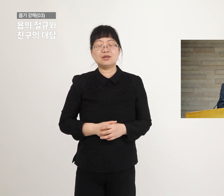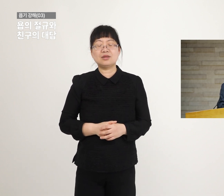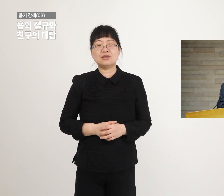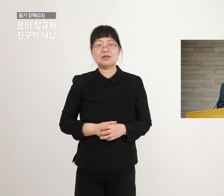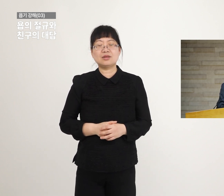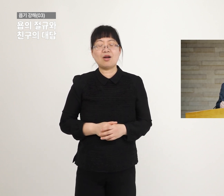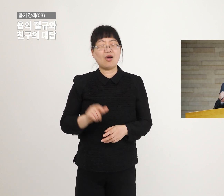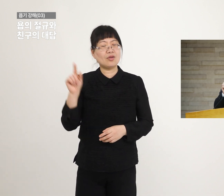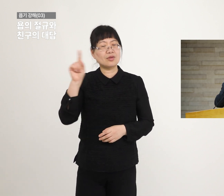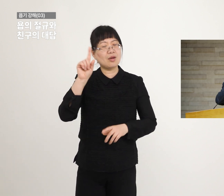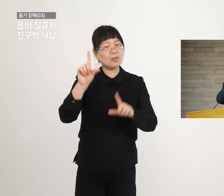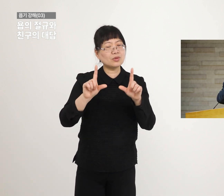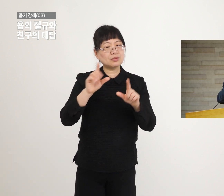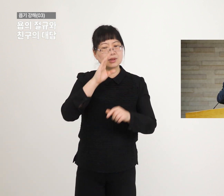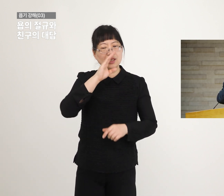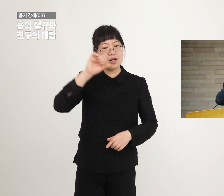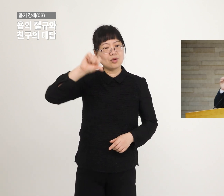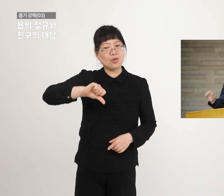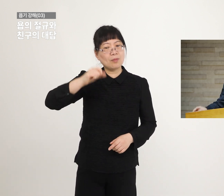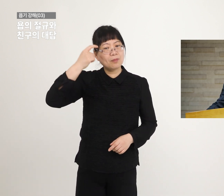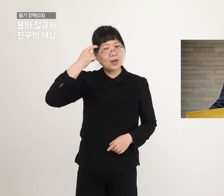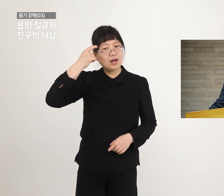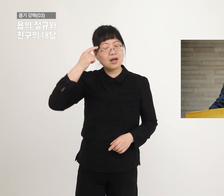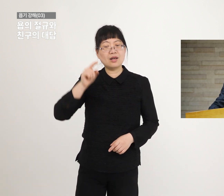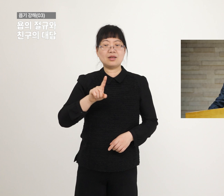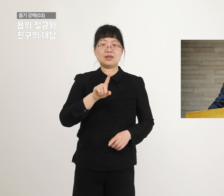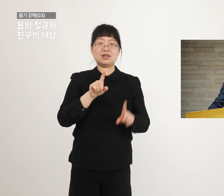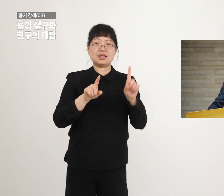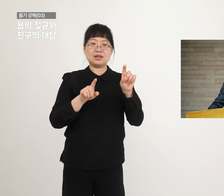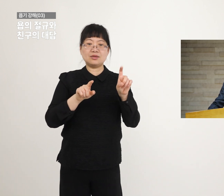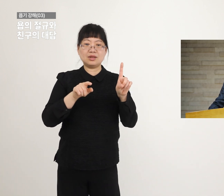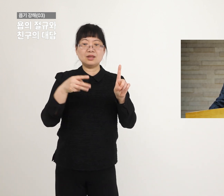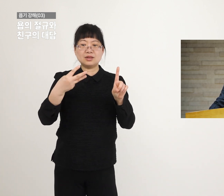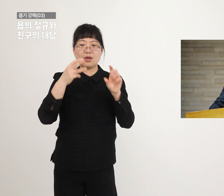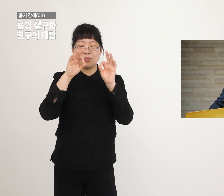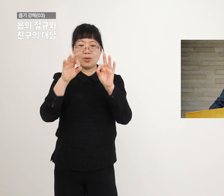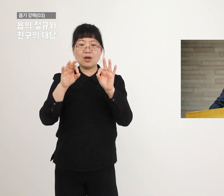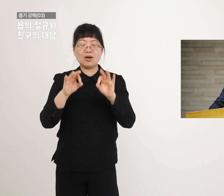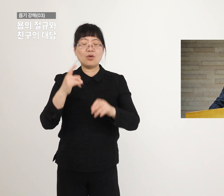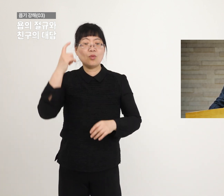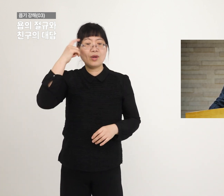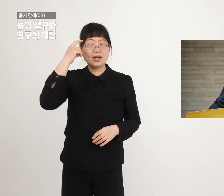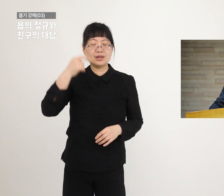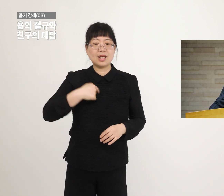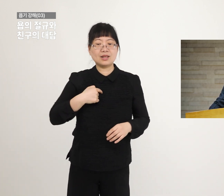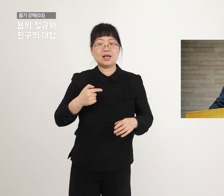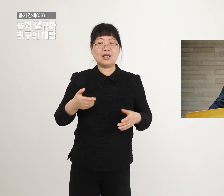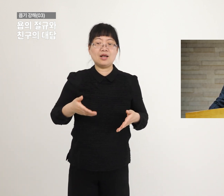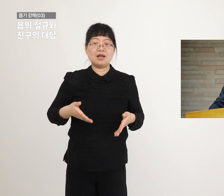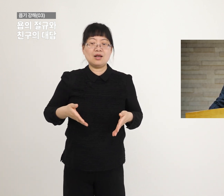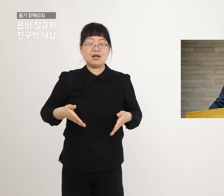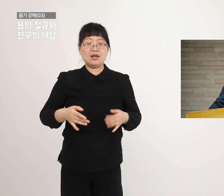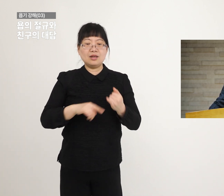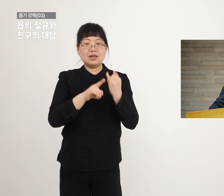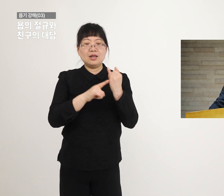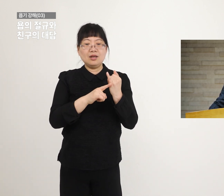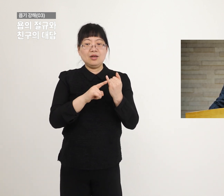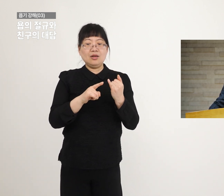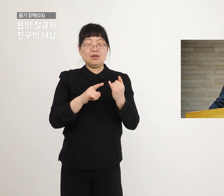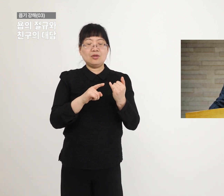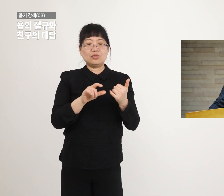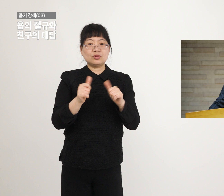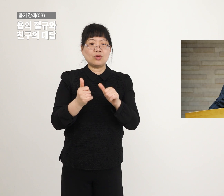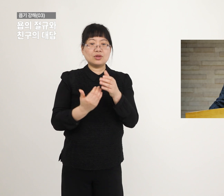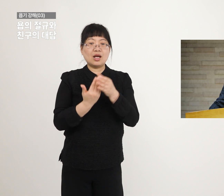어떤 부분을 저주하는가? 11절을 보세요. 어찌하여 내가 태에서 죽어